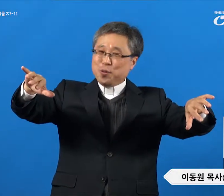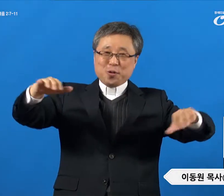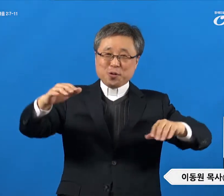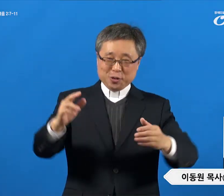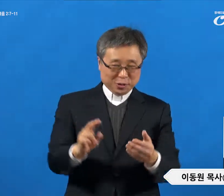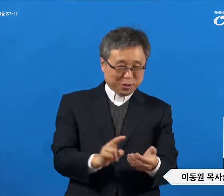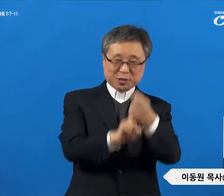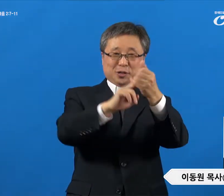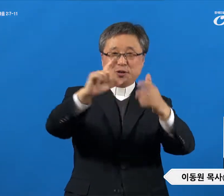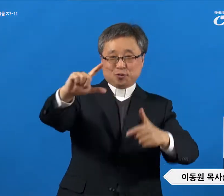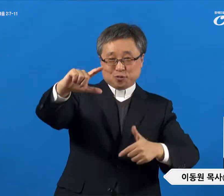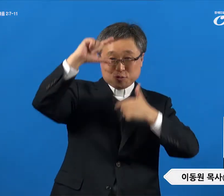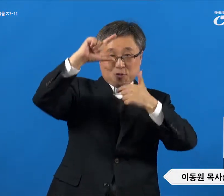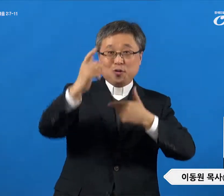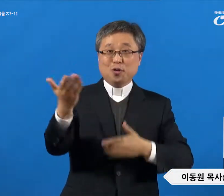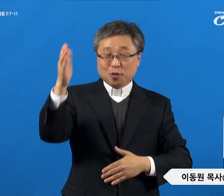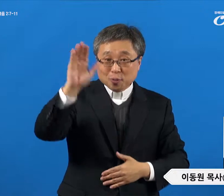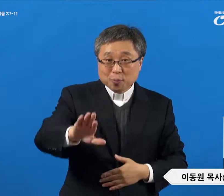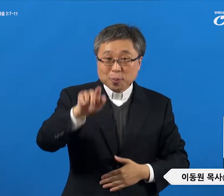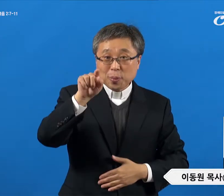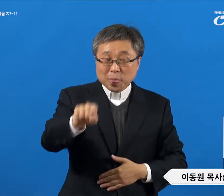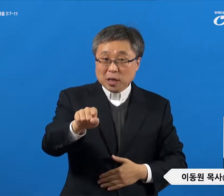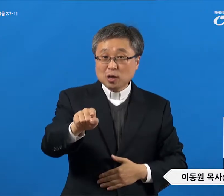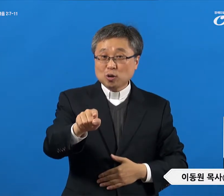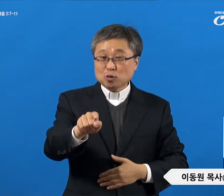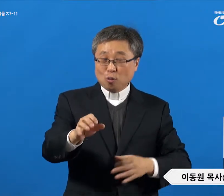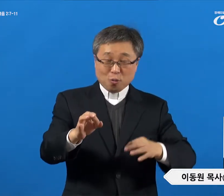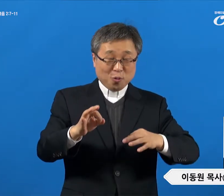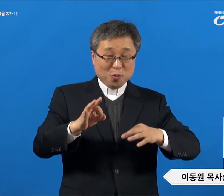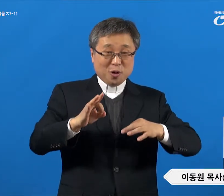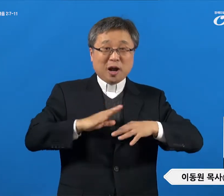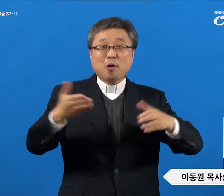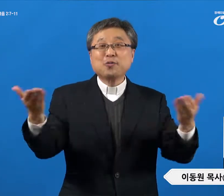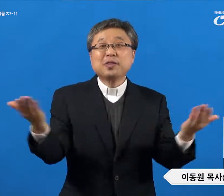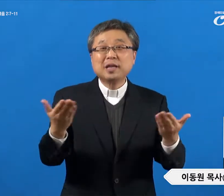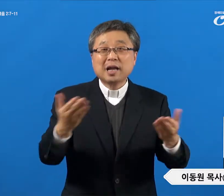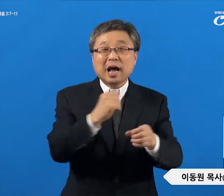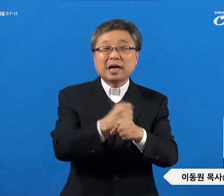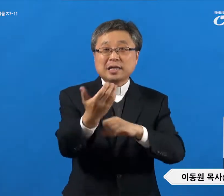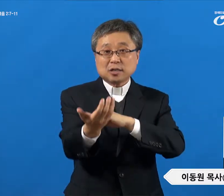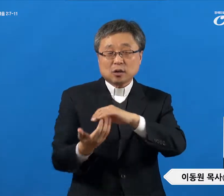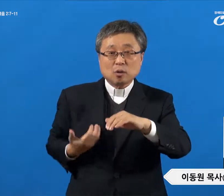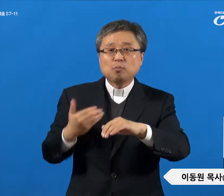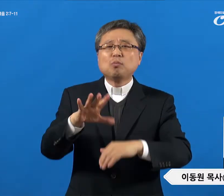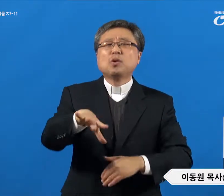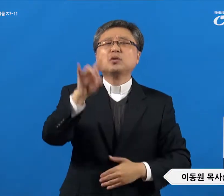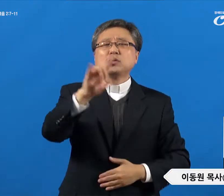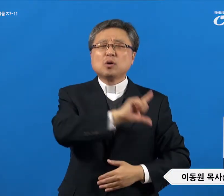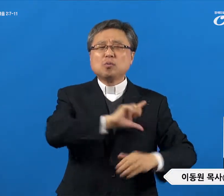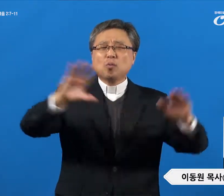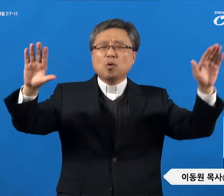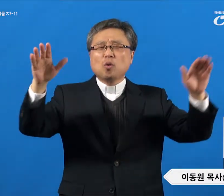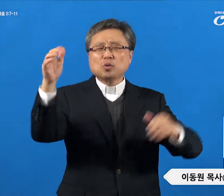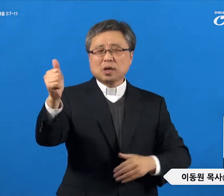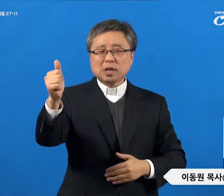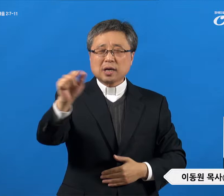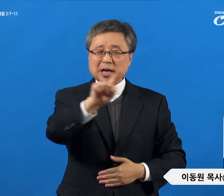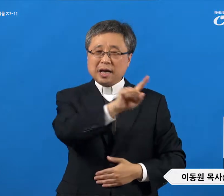주인공. 그러나 이 드라마에 앞서서 모세는 단신으로 그 당시 최고의 통치자요 힘 있는